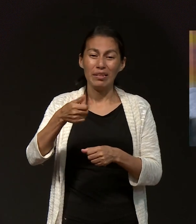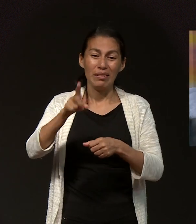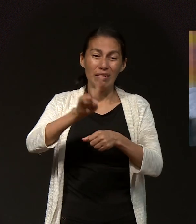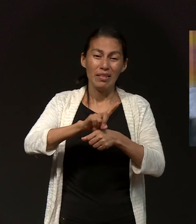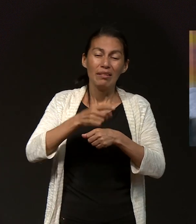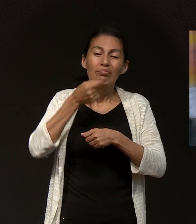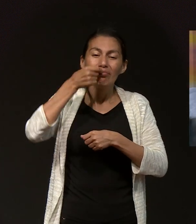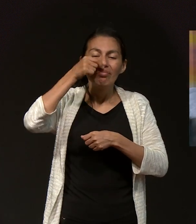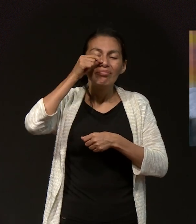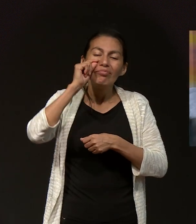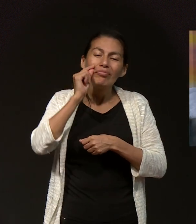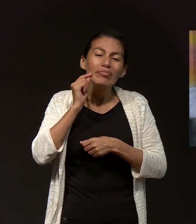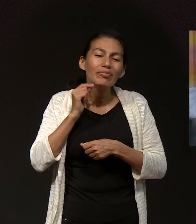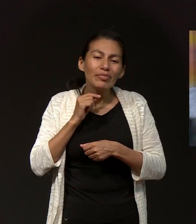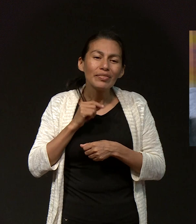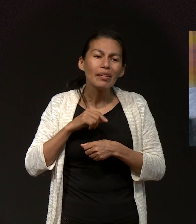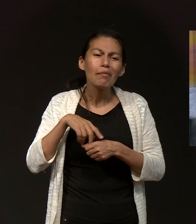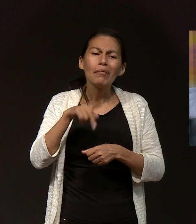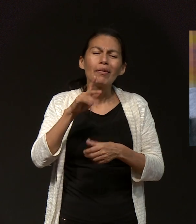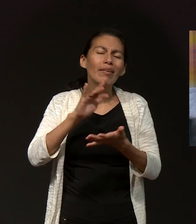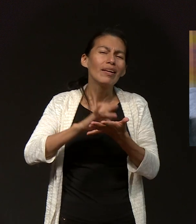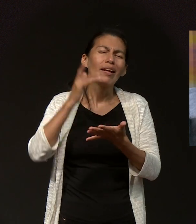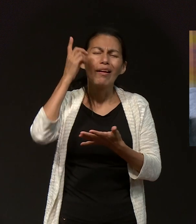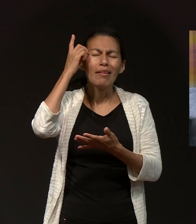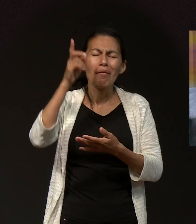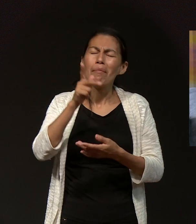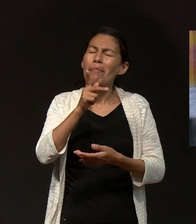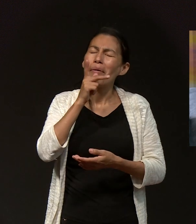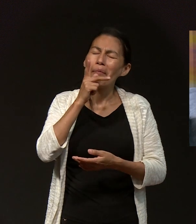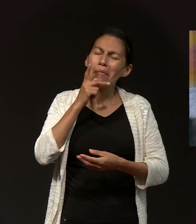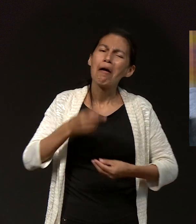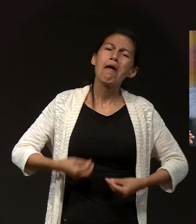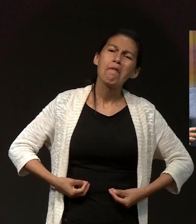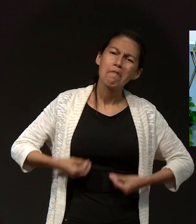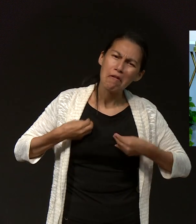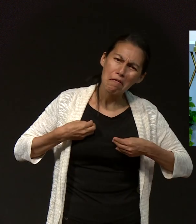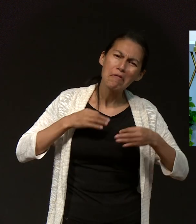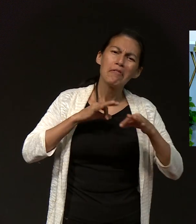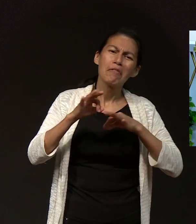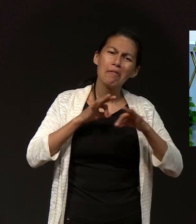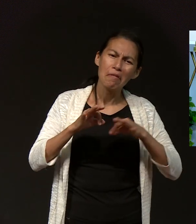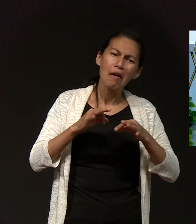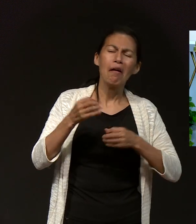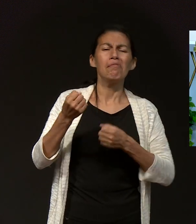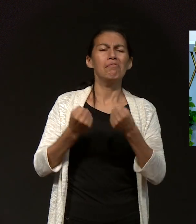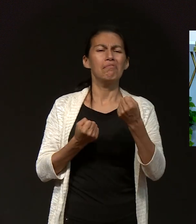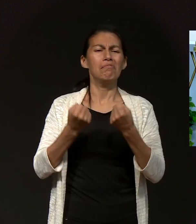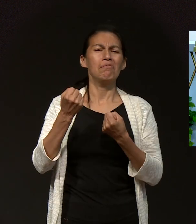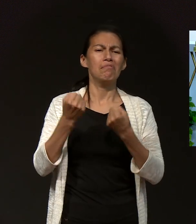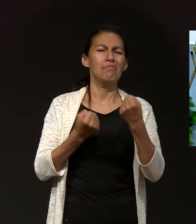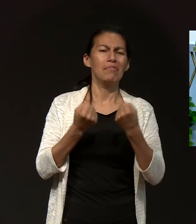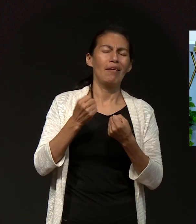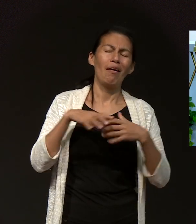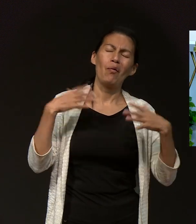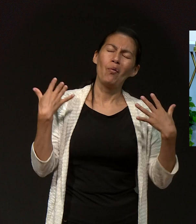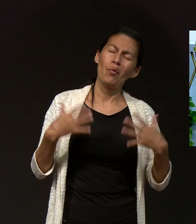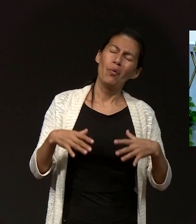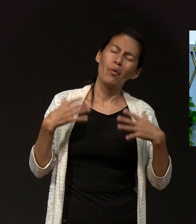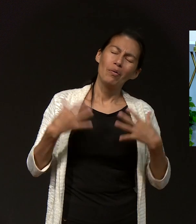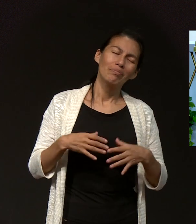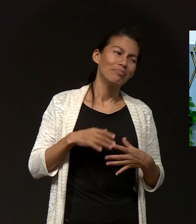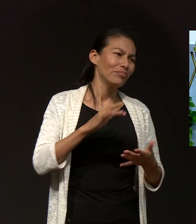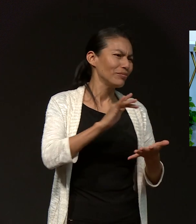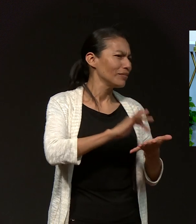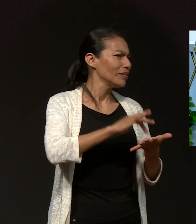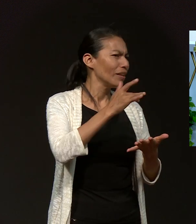con todas las complicaciones que pudieron haber, a final de cuentas Dios nos lo mantuvo. Maravilloso. Maravilloso. Gracias a Dios. Gracias